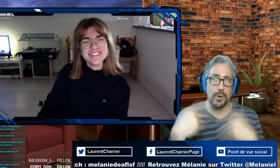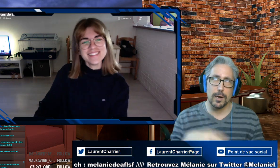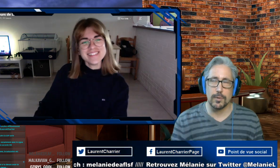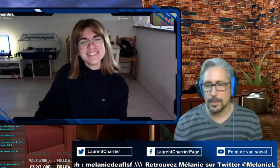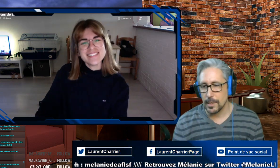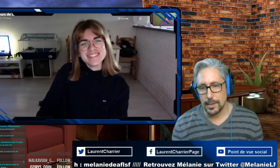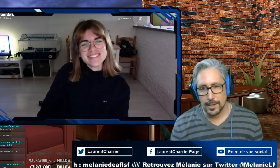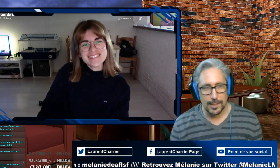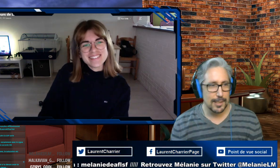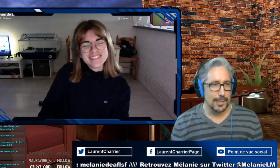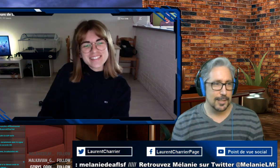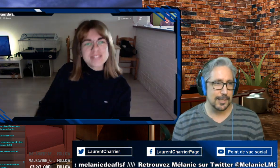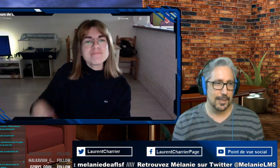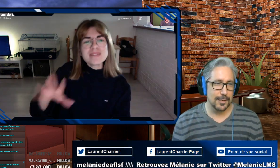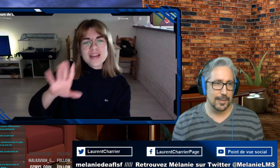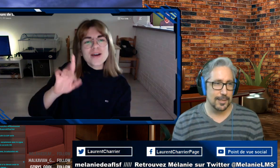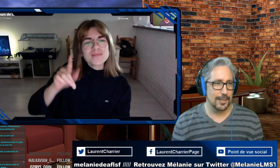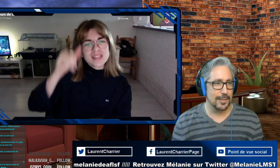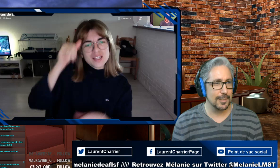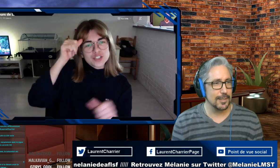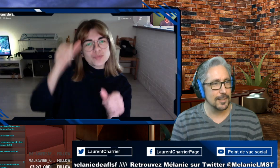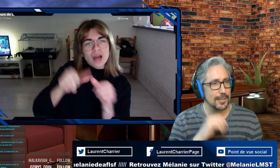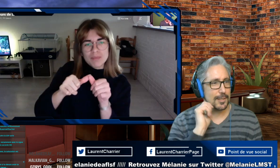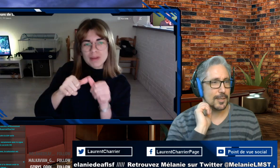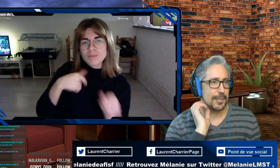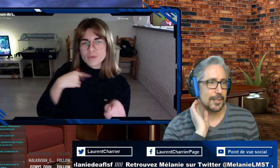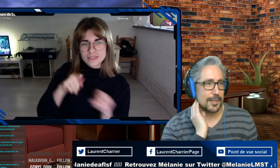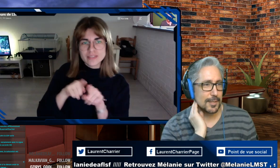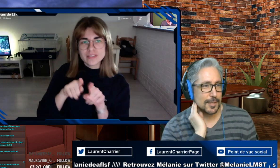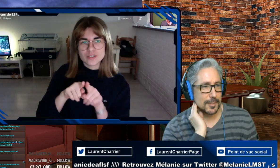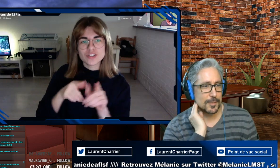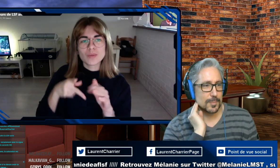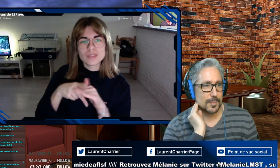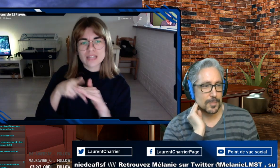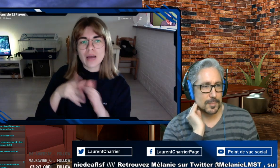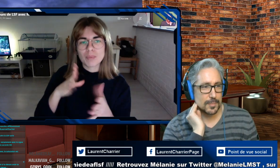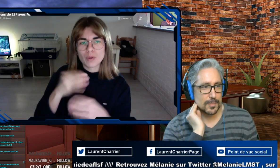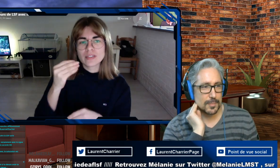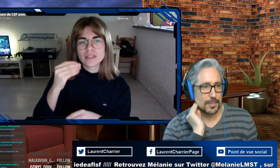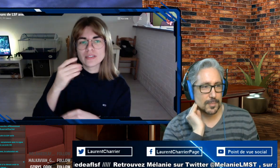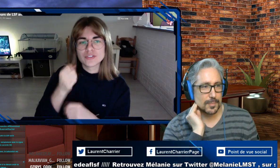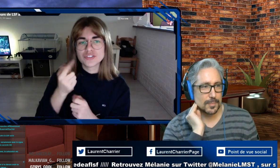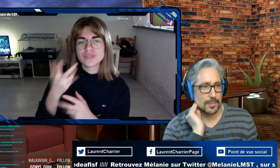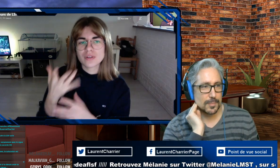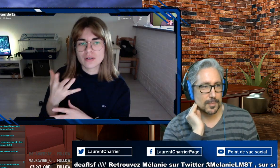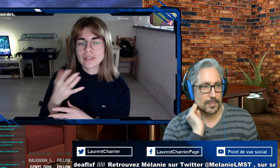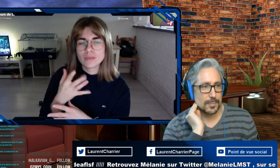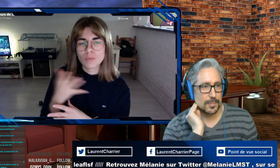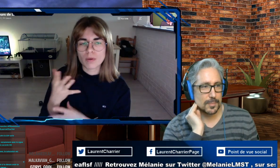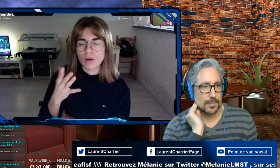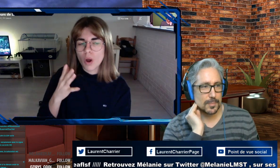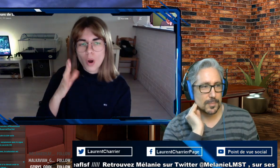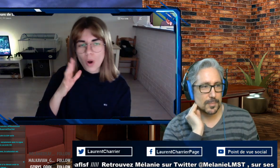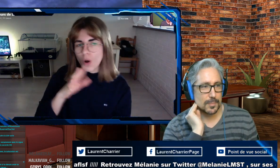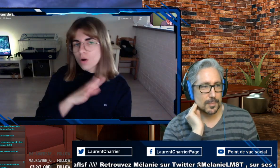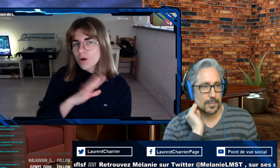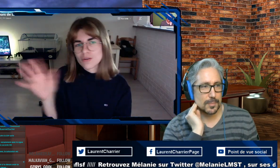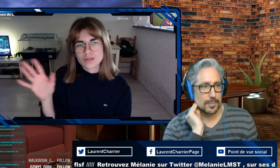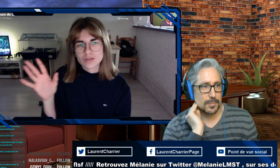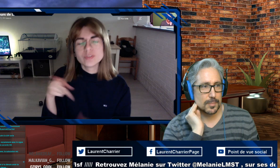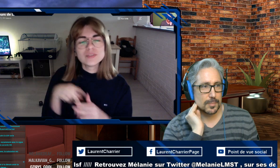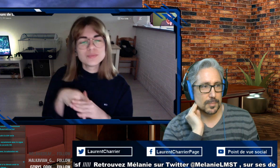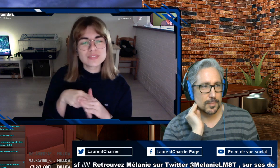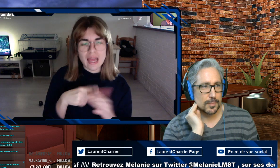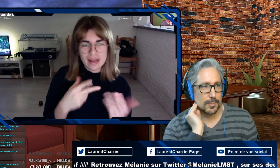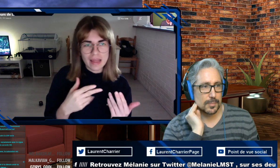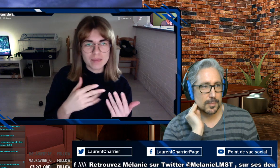crampes au bras. C'est... Je me rappelle, moi aussi, quand j'ai commencé à apprendre les chiffres, les nombres.